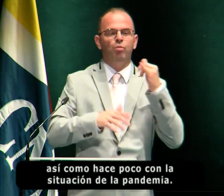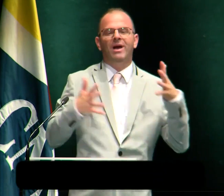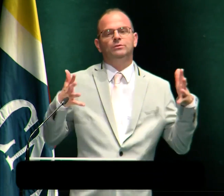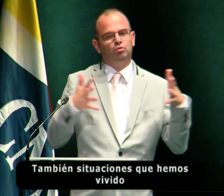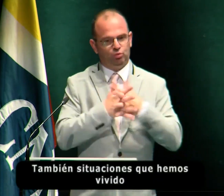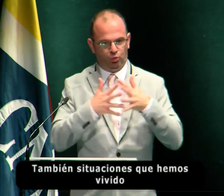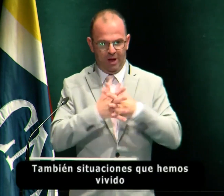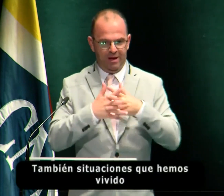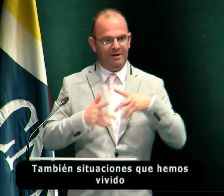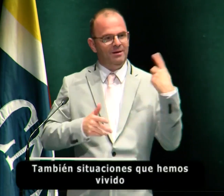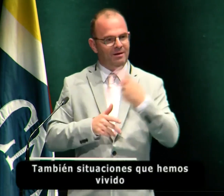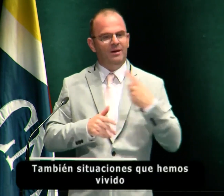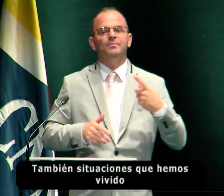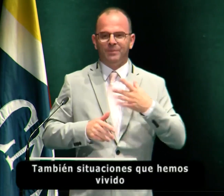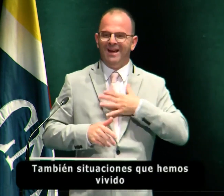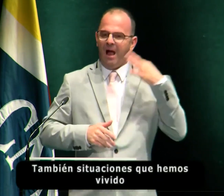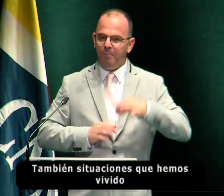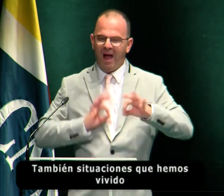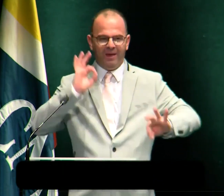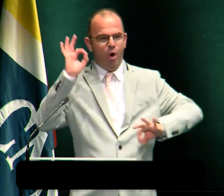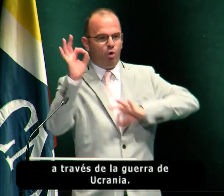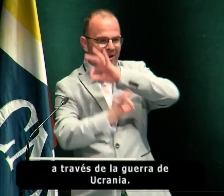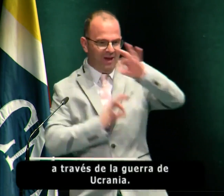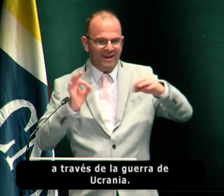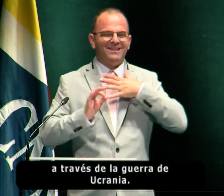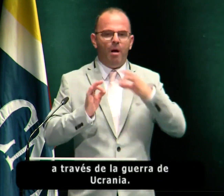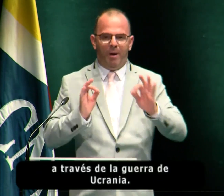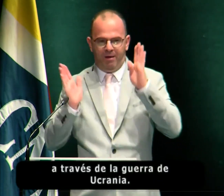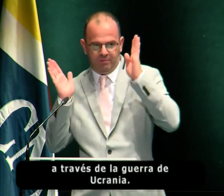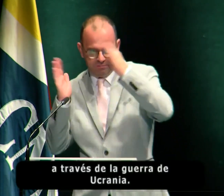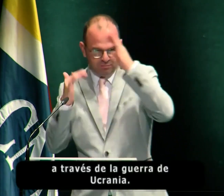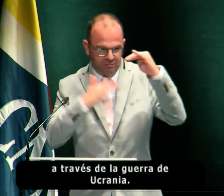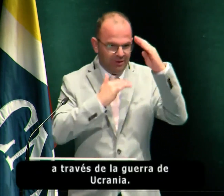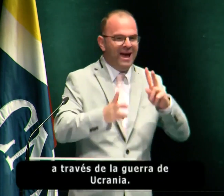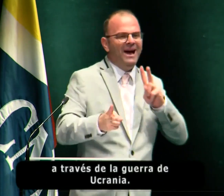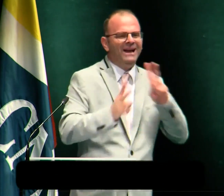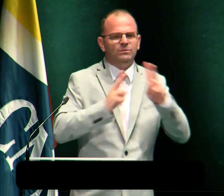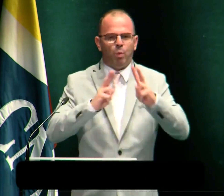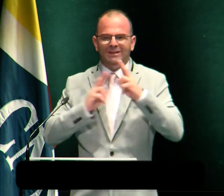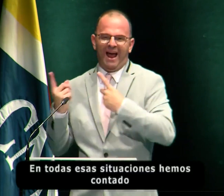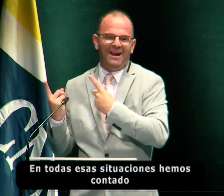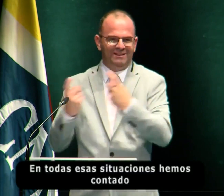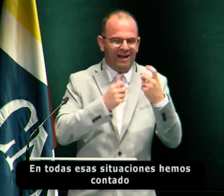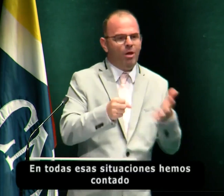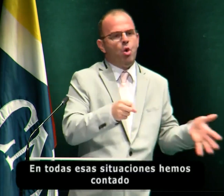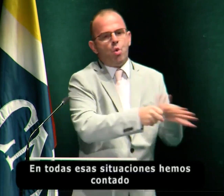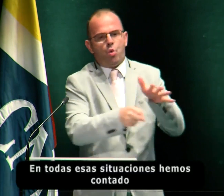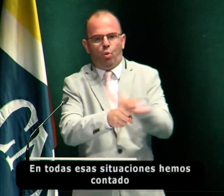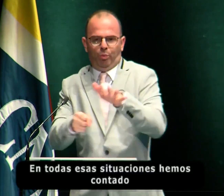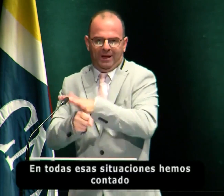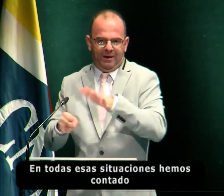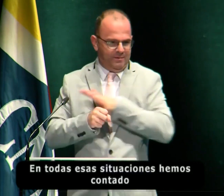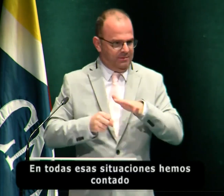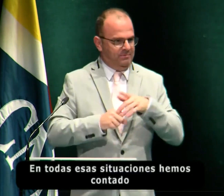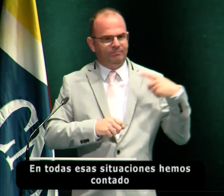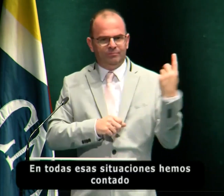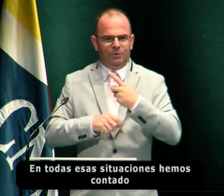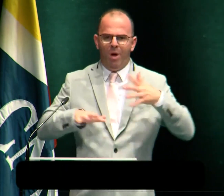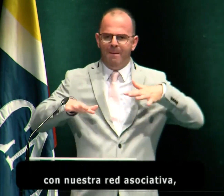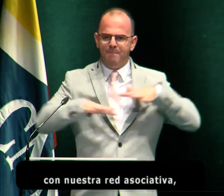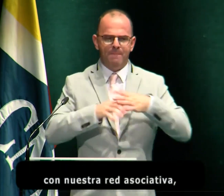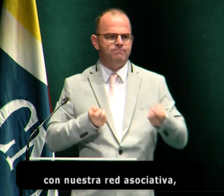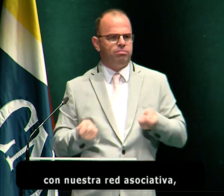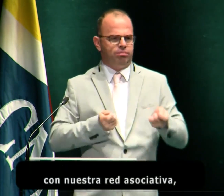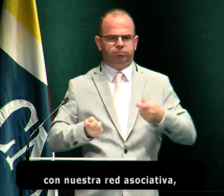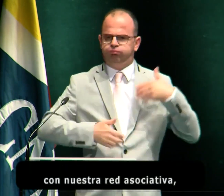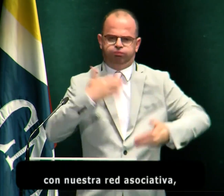situaciones hemos contado con nuestra red asociativa, con nuestra estructura, que ha sido capaz de organizarse para atender y dar respuesta a